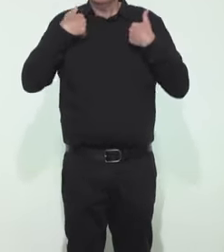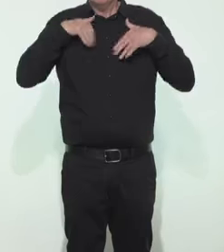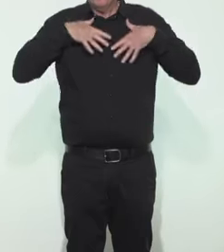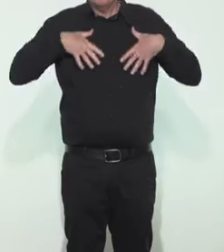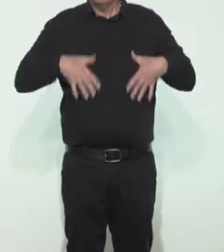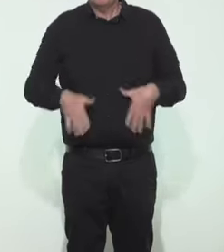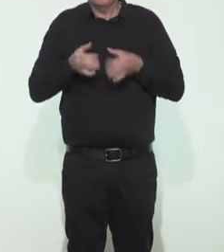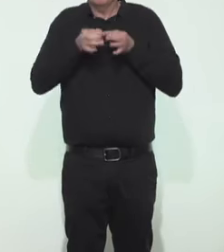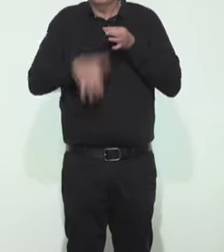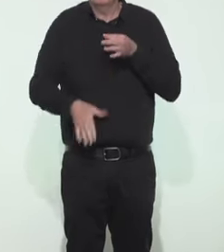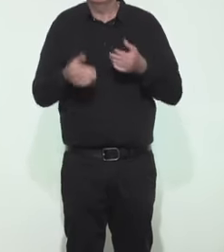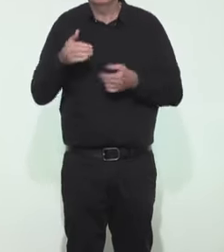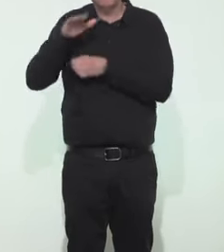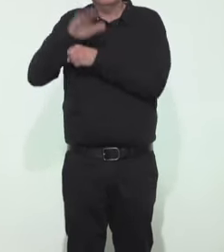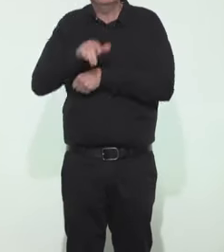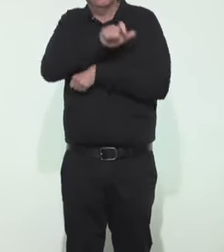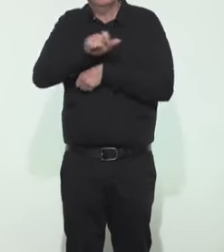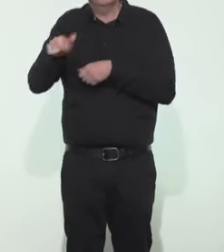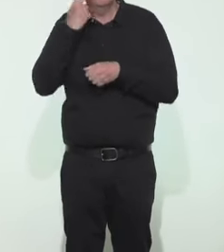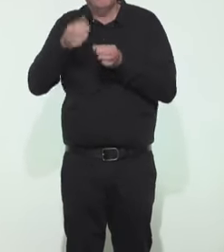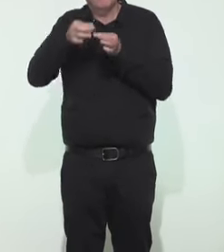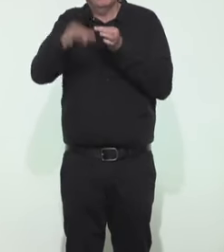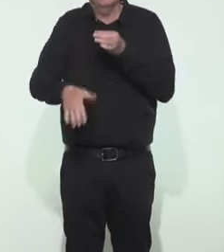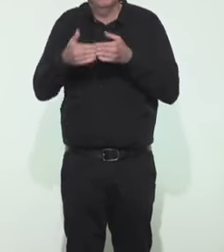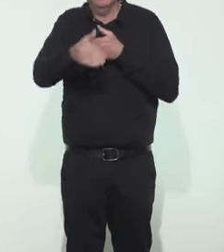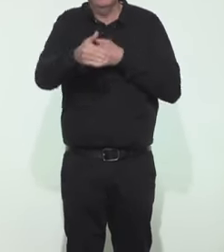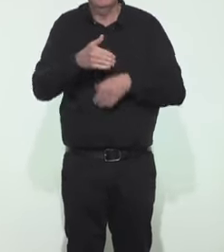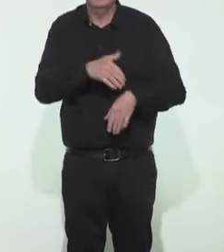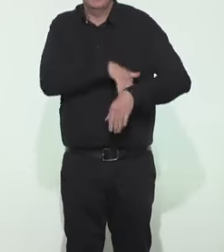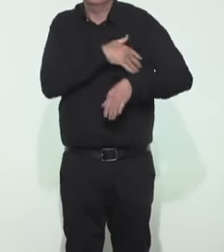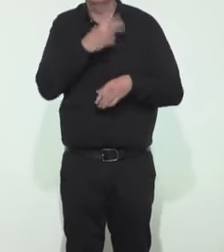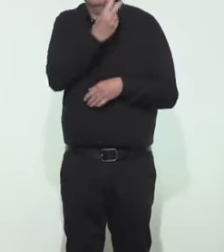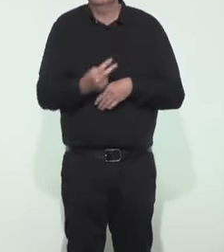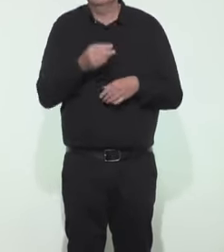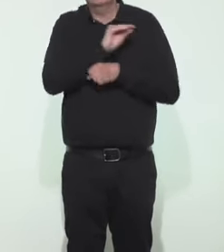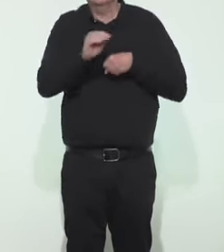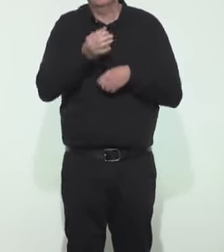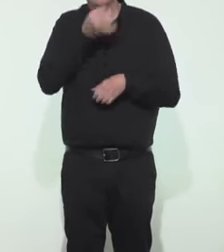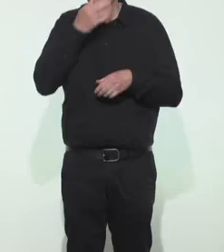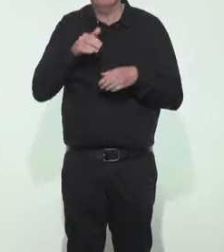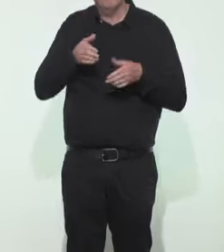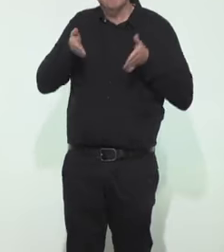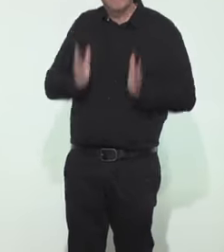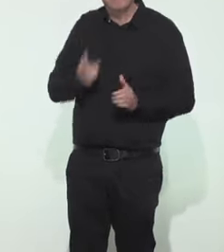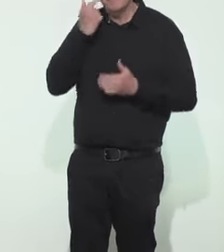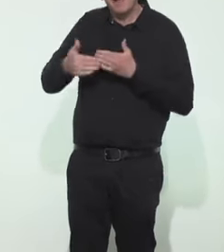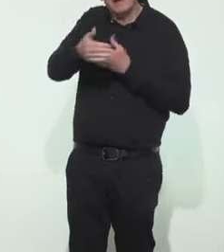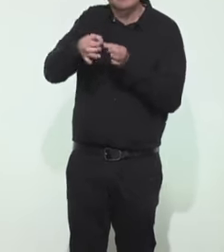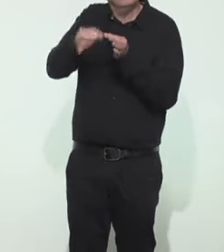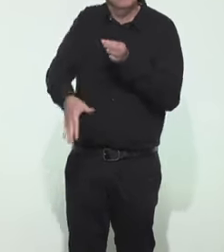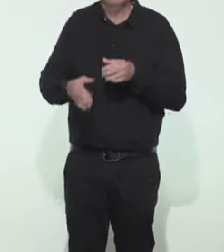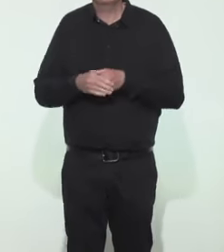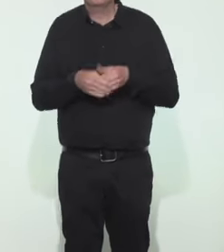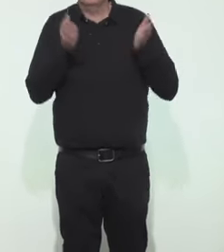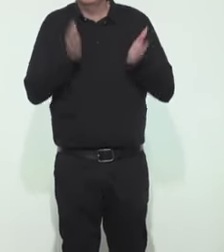la mobilisation du comité de protection des personnes et à l'accord de l'agencé nationale de sécurité du médicament l'assistance publique hôpitaux